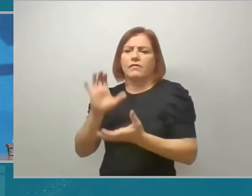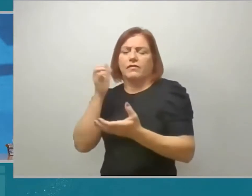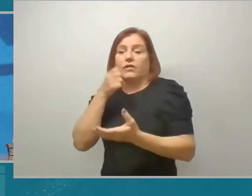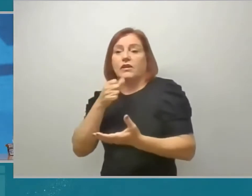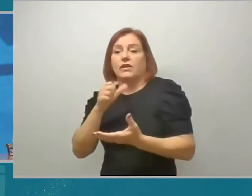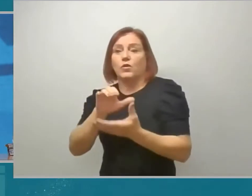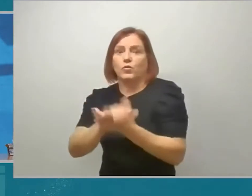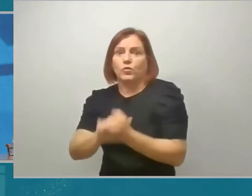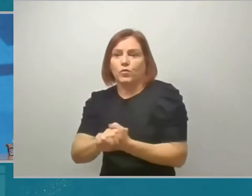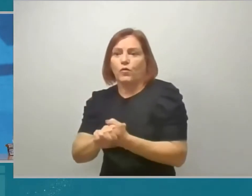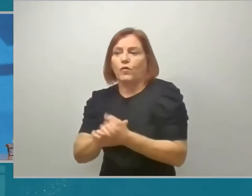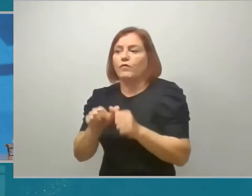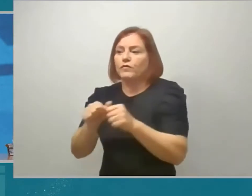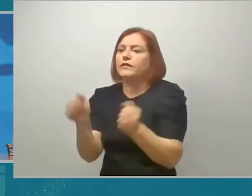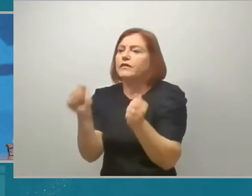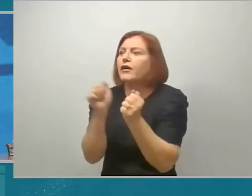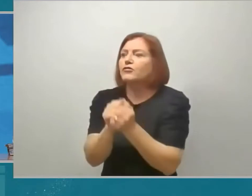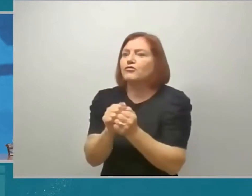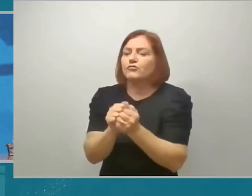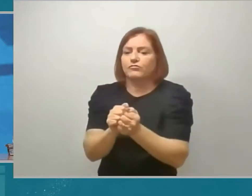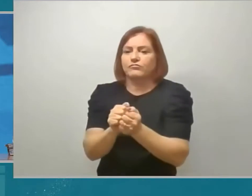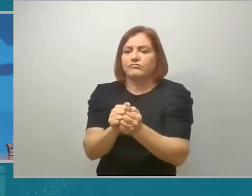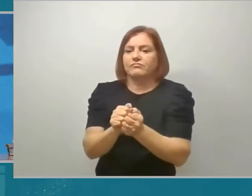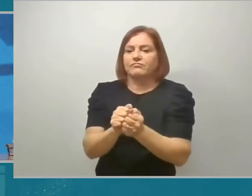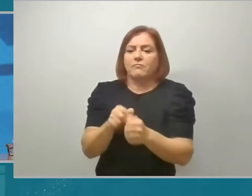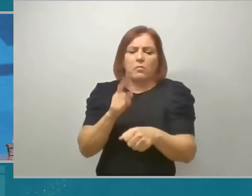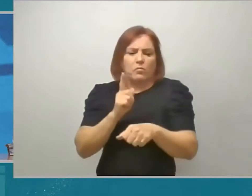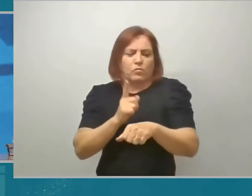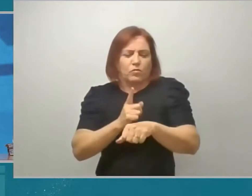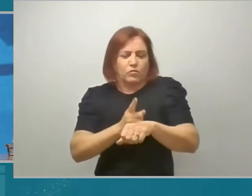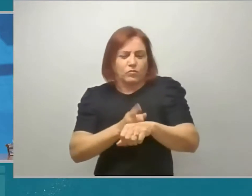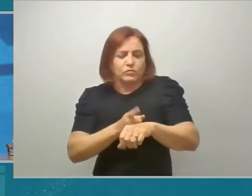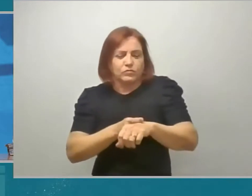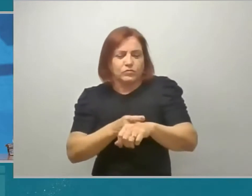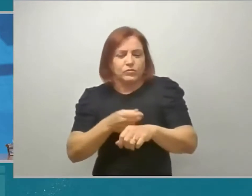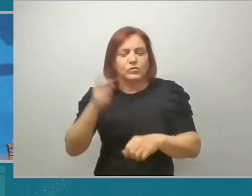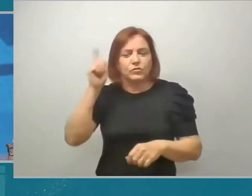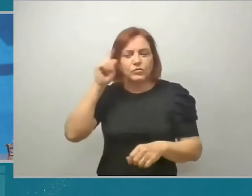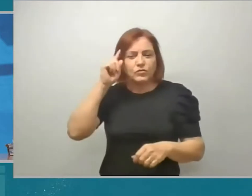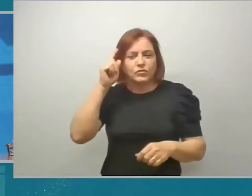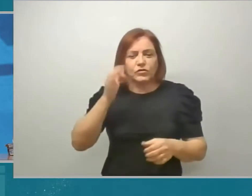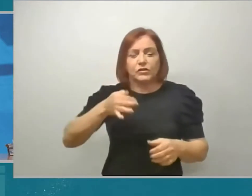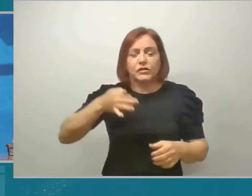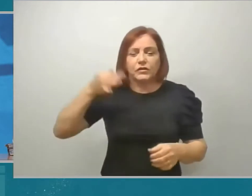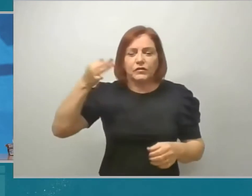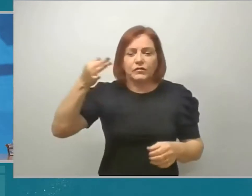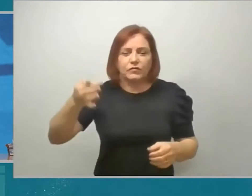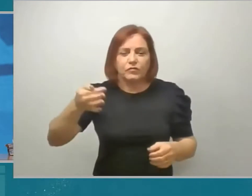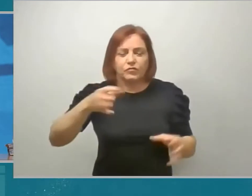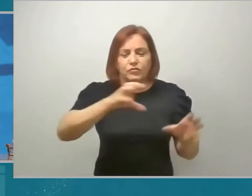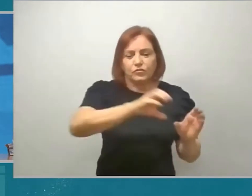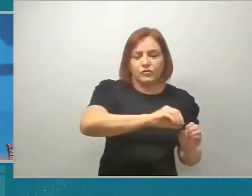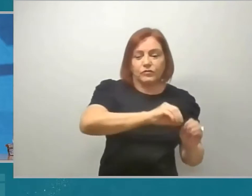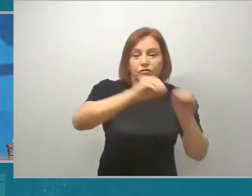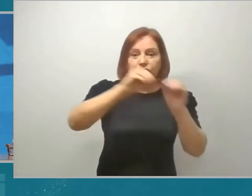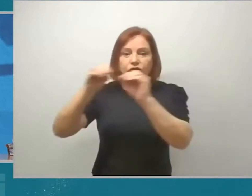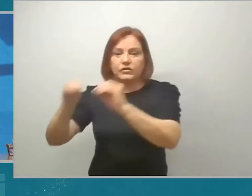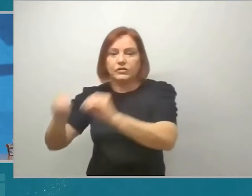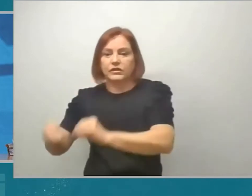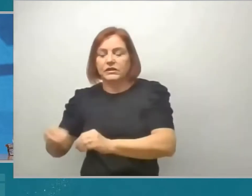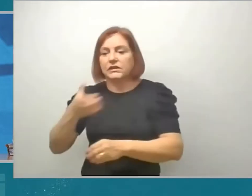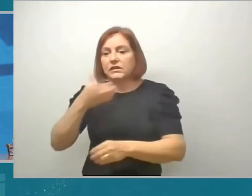noivo, e nesses dias onde jejuar. Olha só, versículo 16.